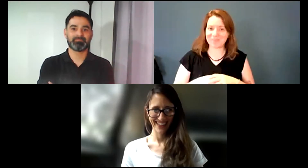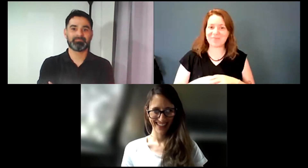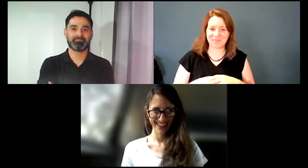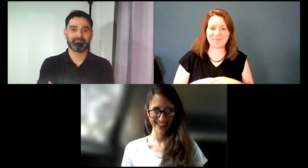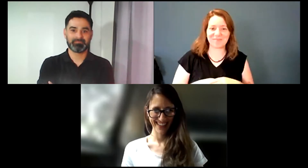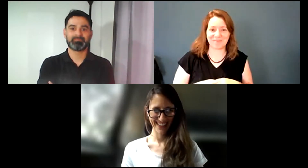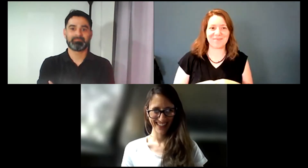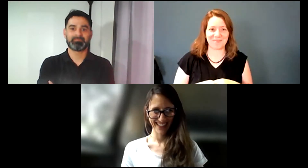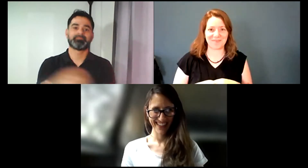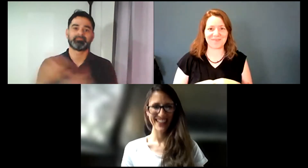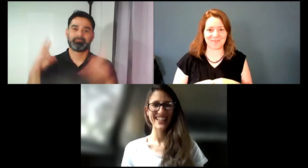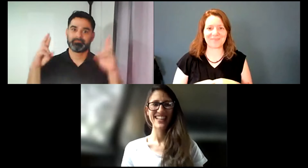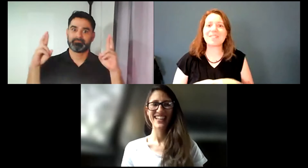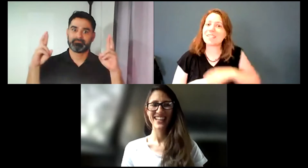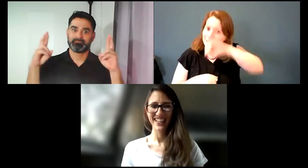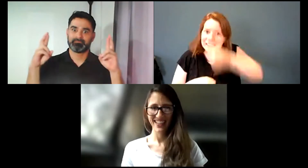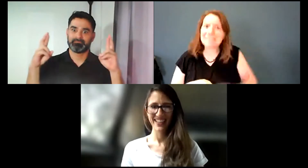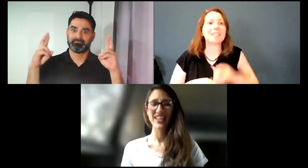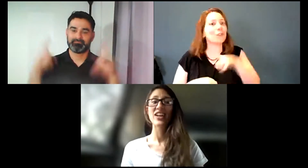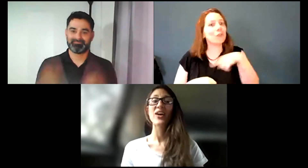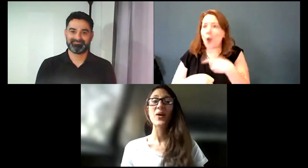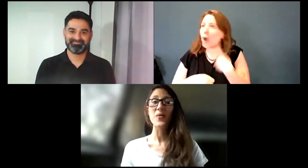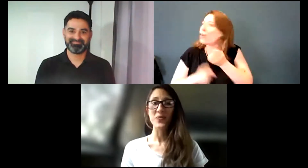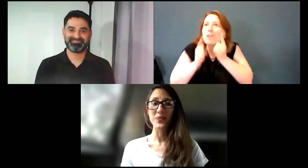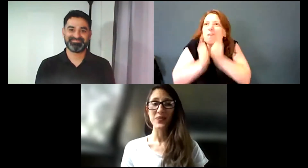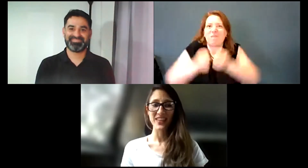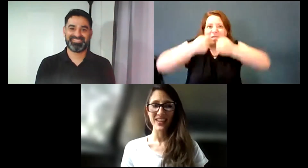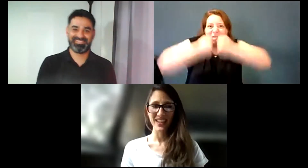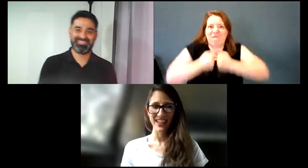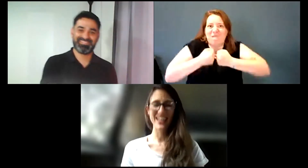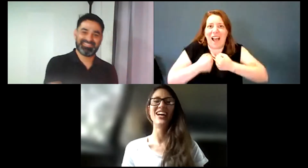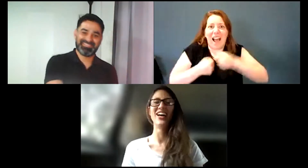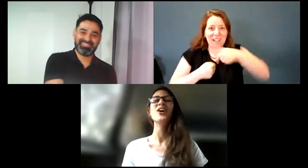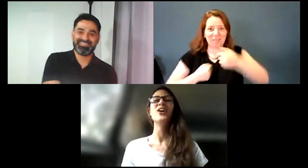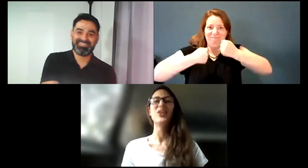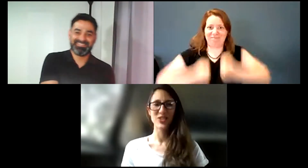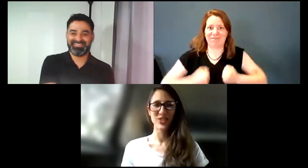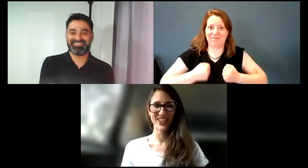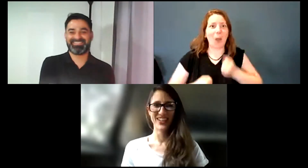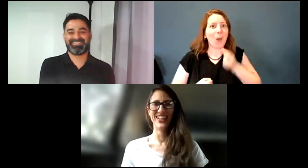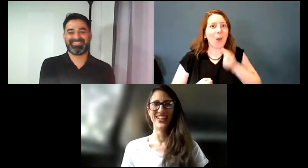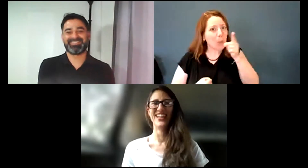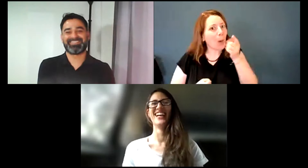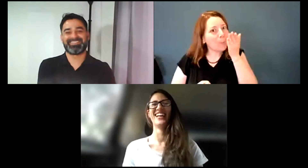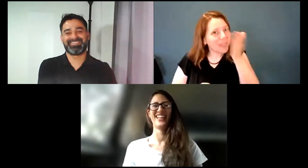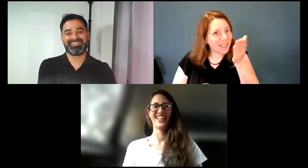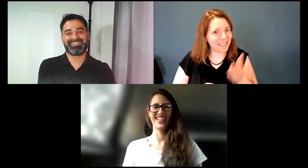viento y marea. Vos andá pensando y pedile por favor el tercer año. Sí, que no cruce los dedos, que sí, que se va a dar.